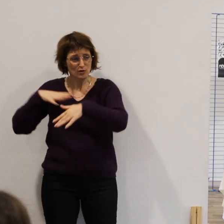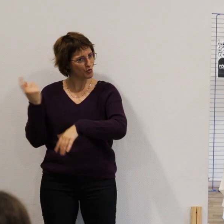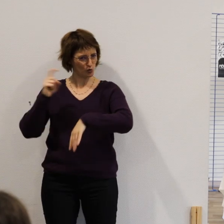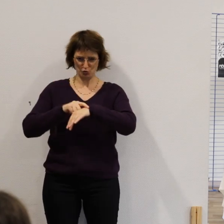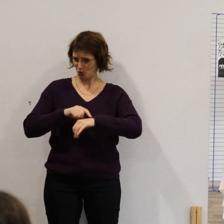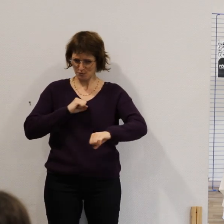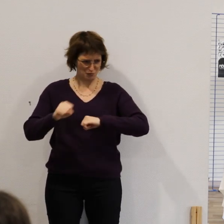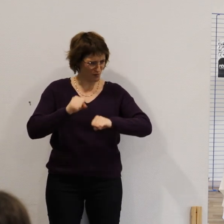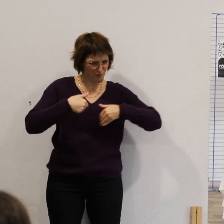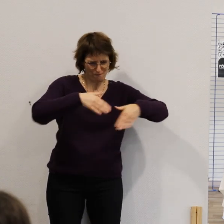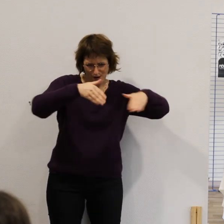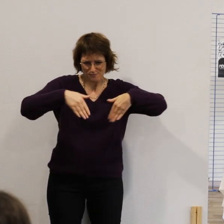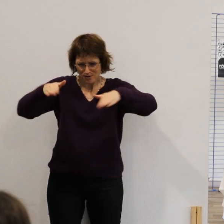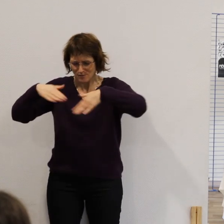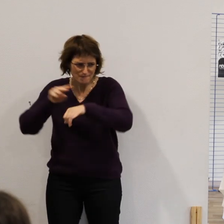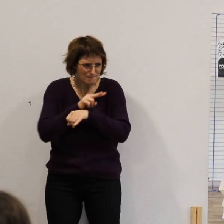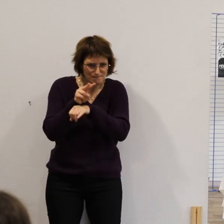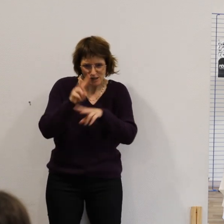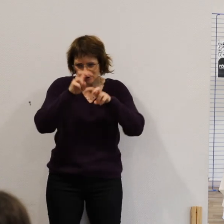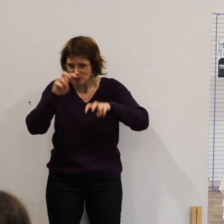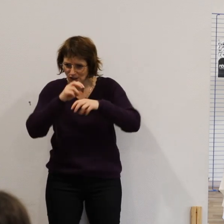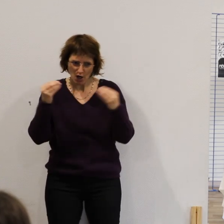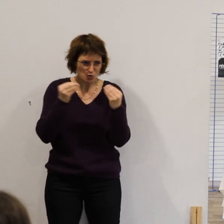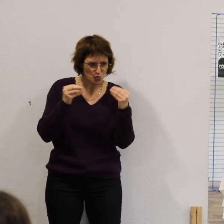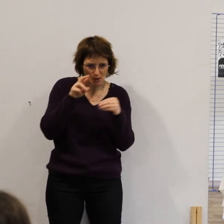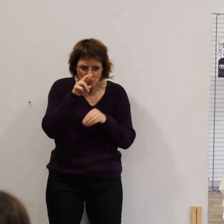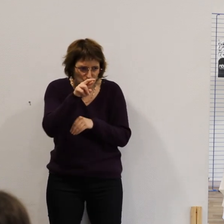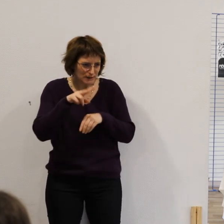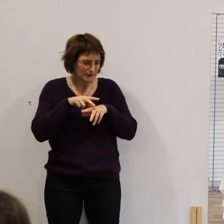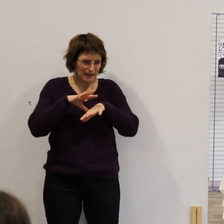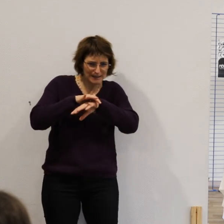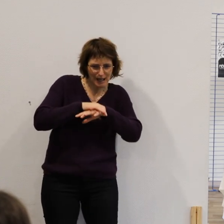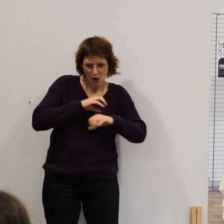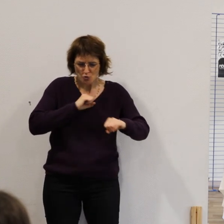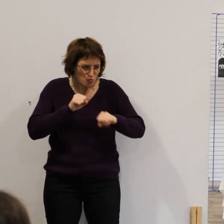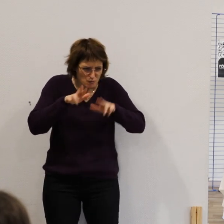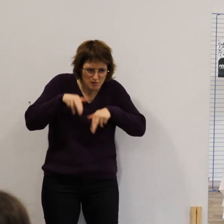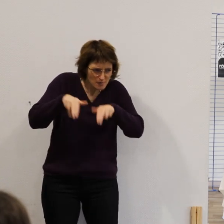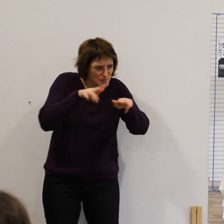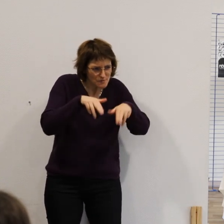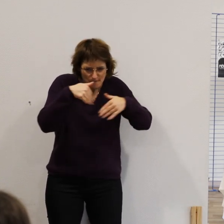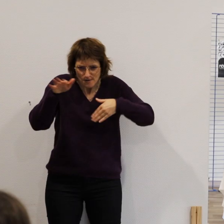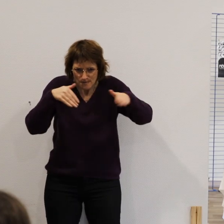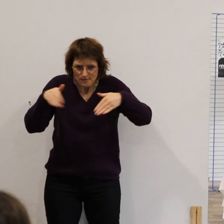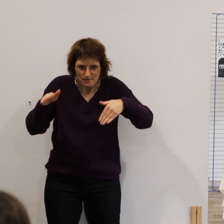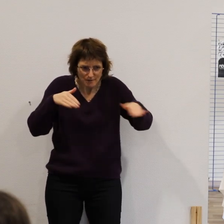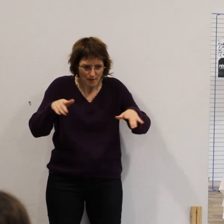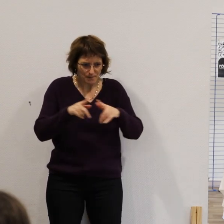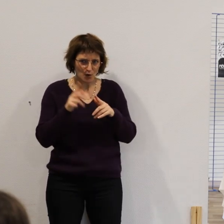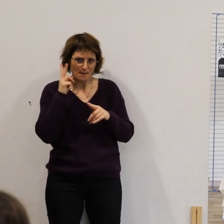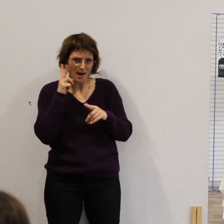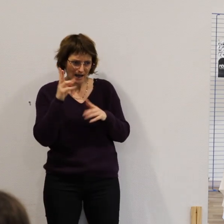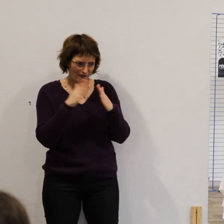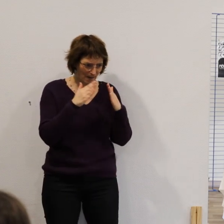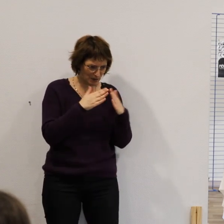l'heure qui suivit. Je guettais, fouinais, furetais et courus sans arrêt. La cave d'une maison, à